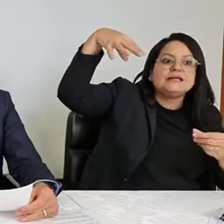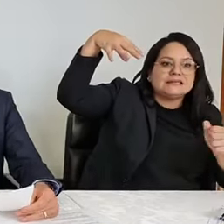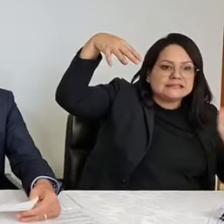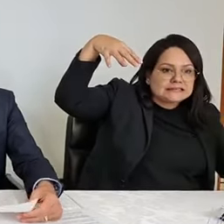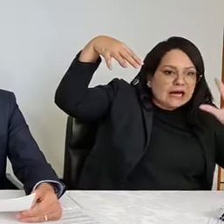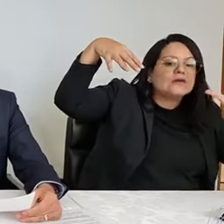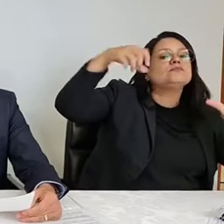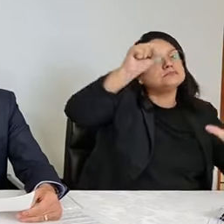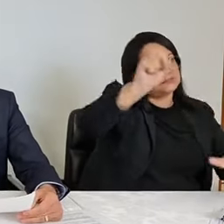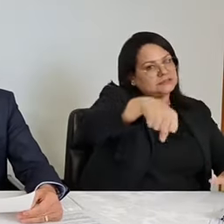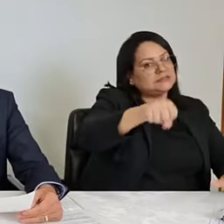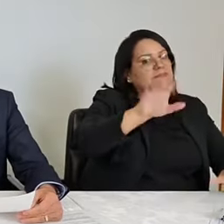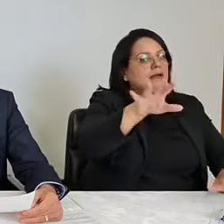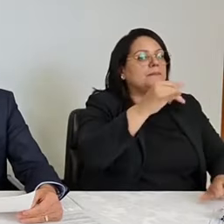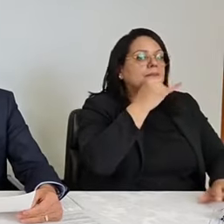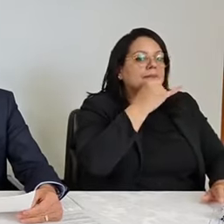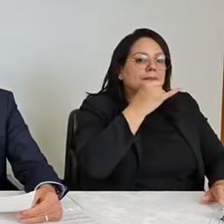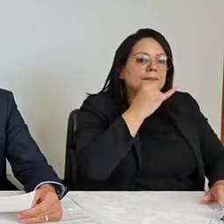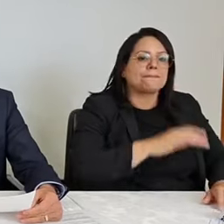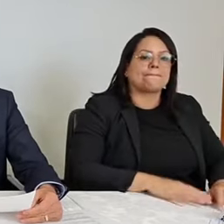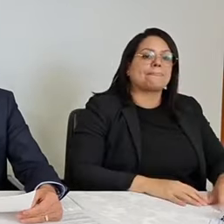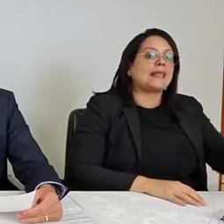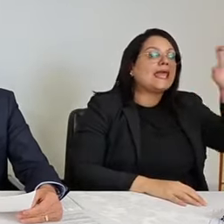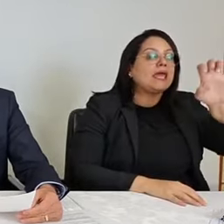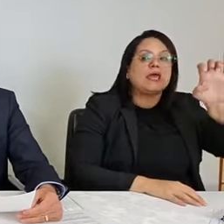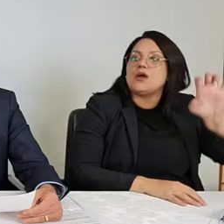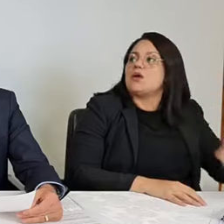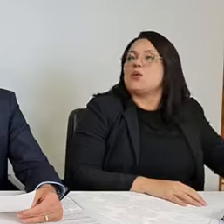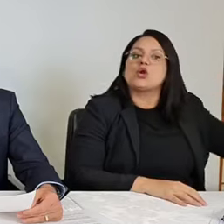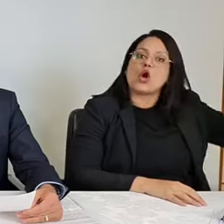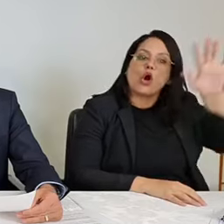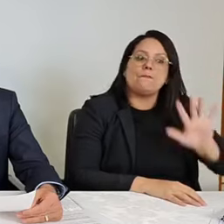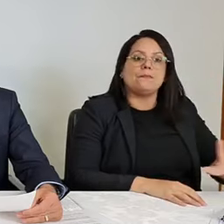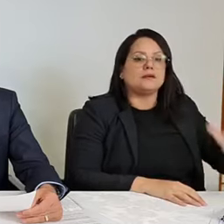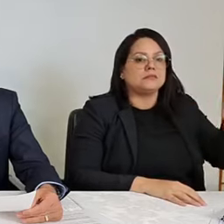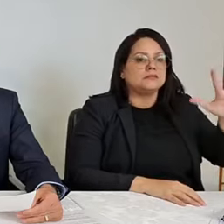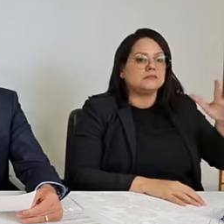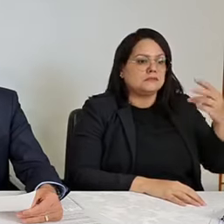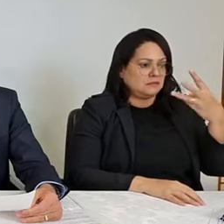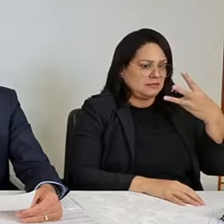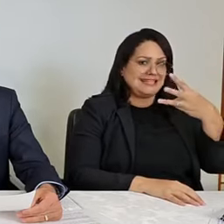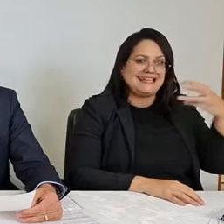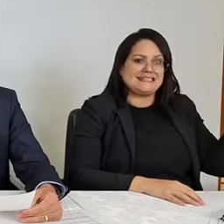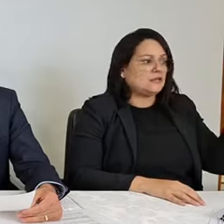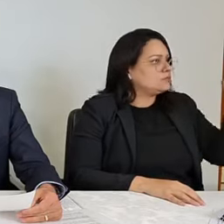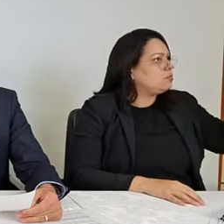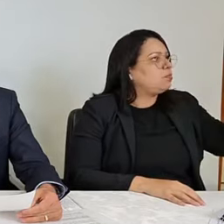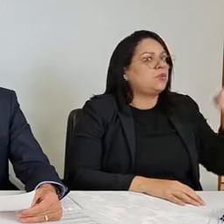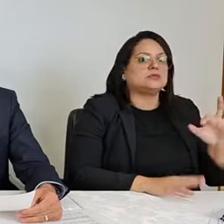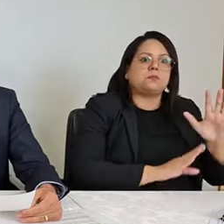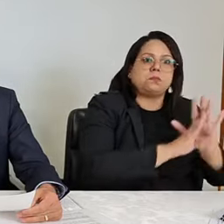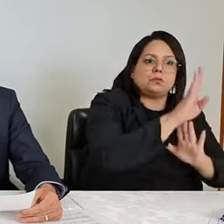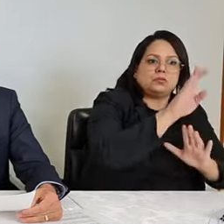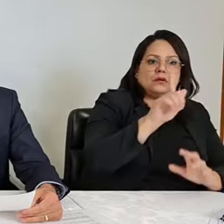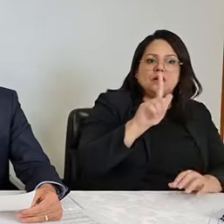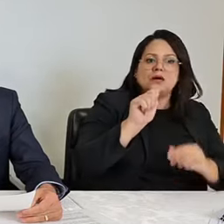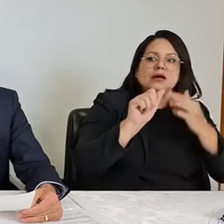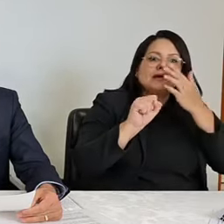compara no aumento da energia elétrica na Europa, em torno de 300%. Gás